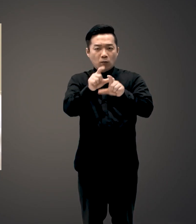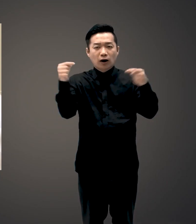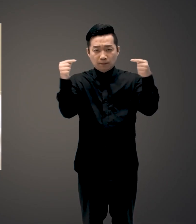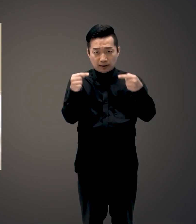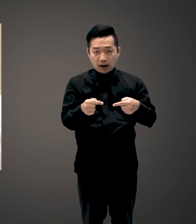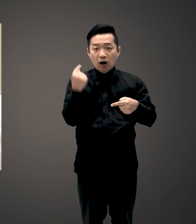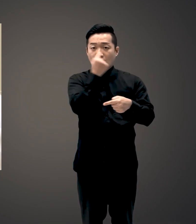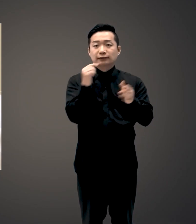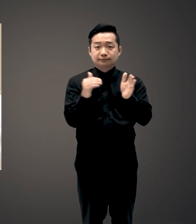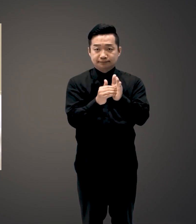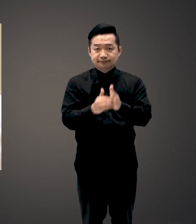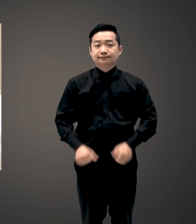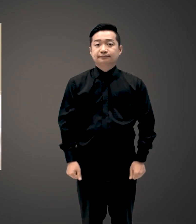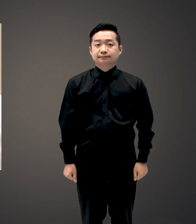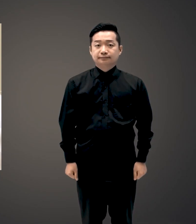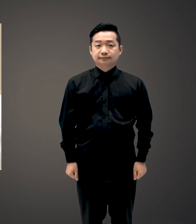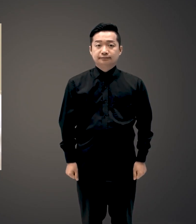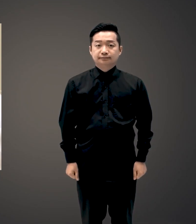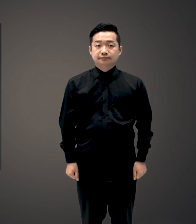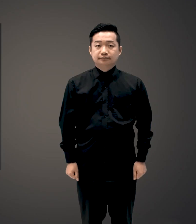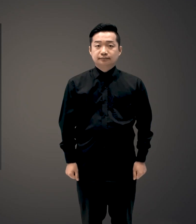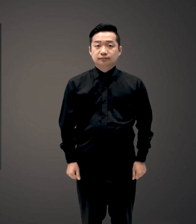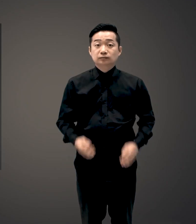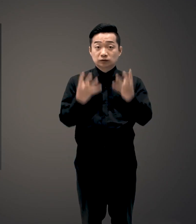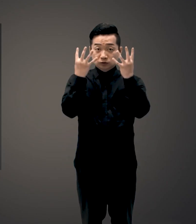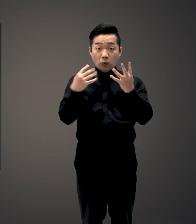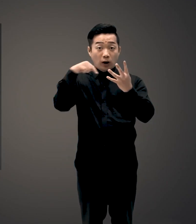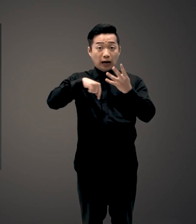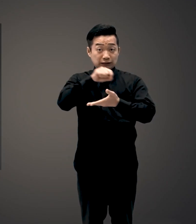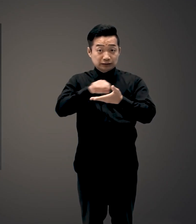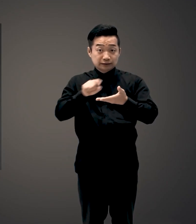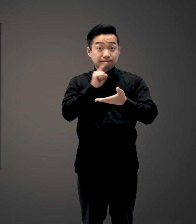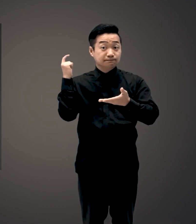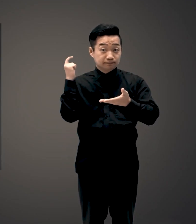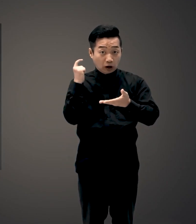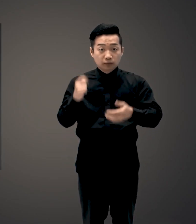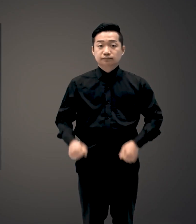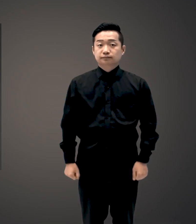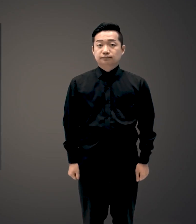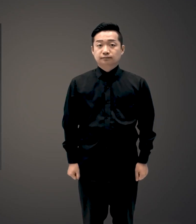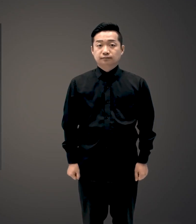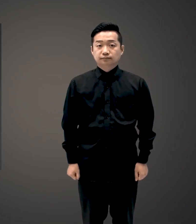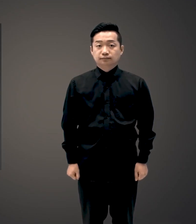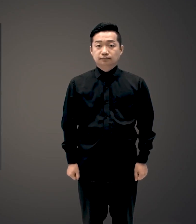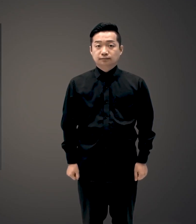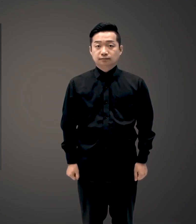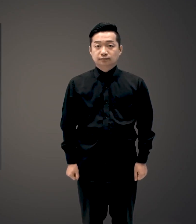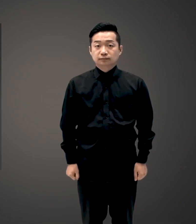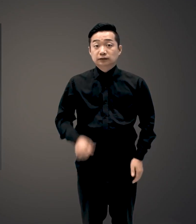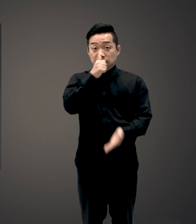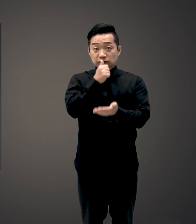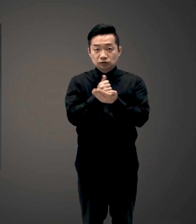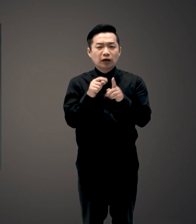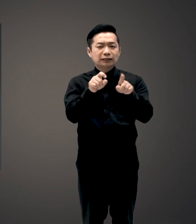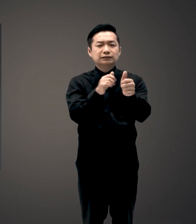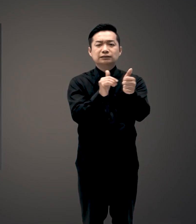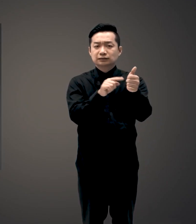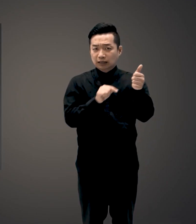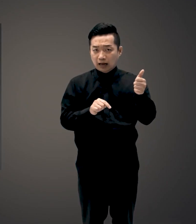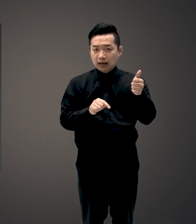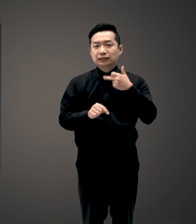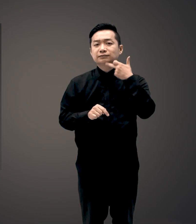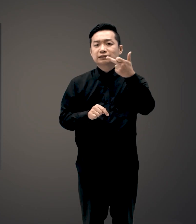등등. 잡력부, 떠돌이, 술꾼, 경마꾼, 호색한 밑바닥 삶을 노래하는 시인에서